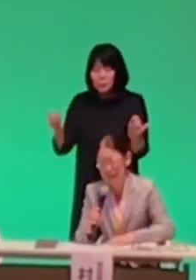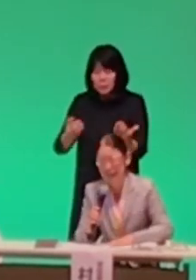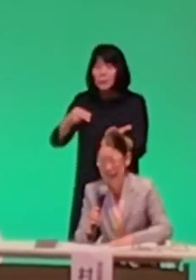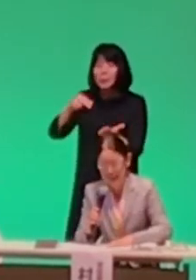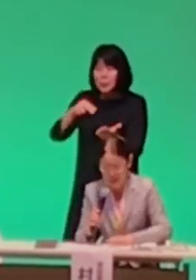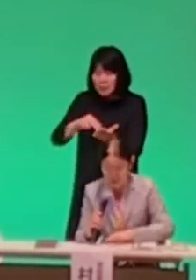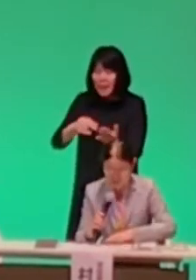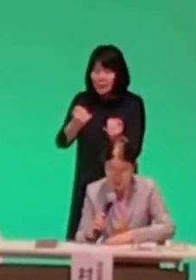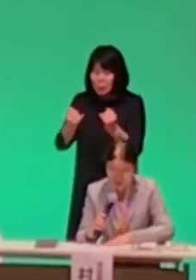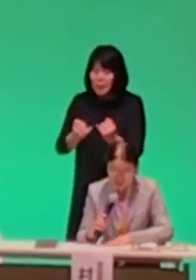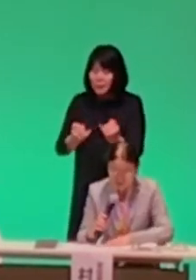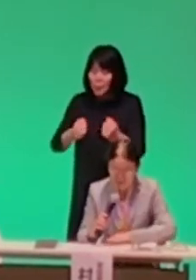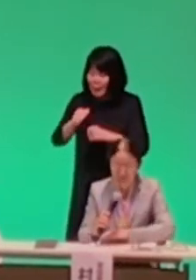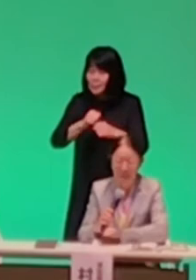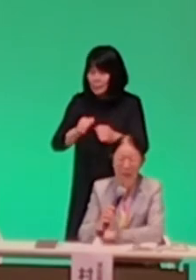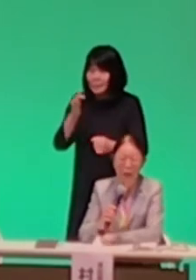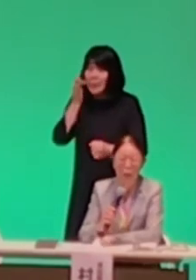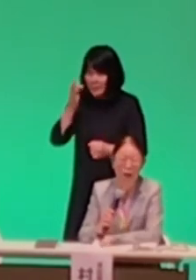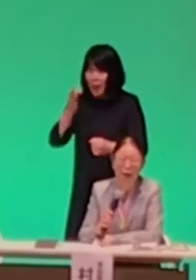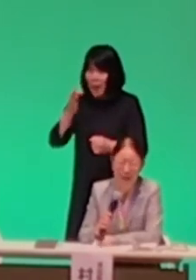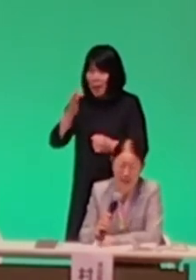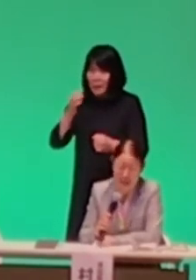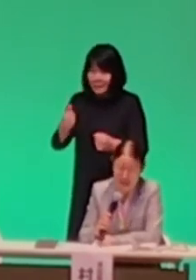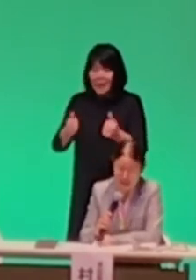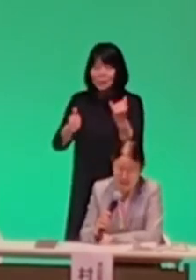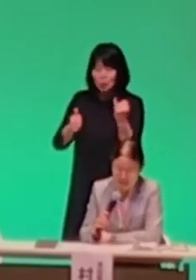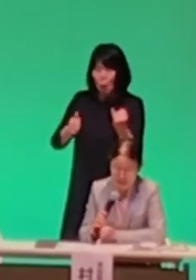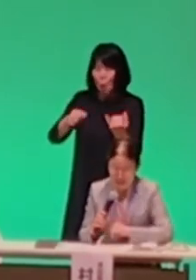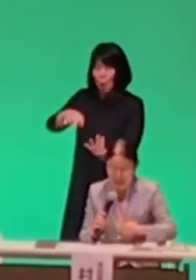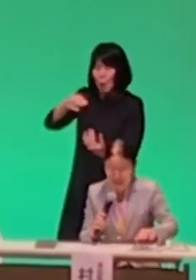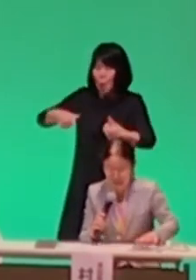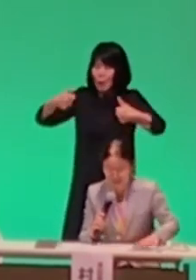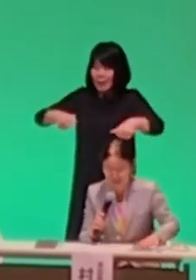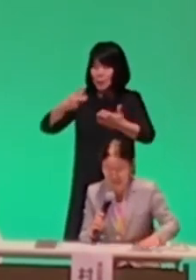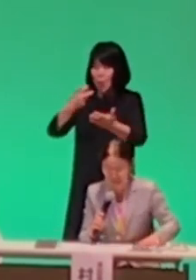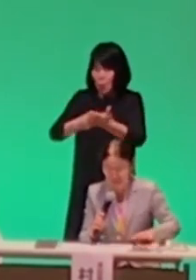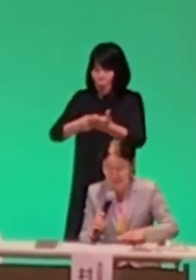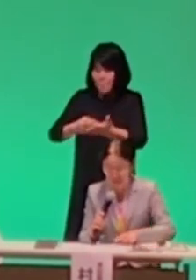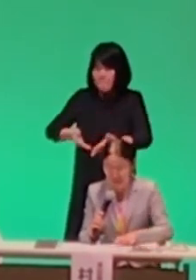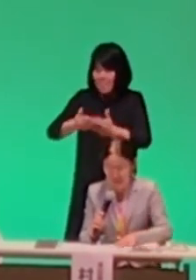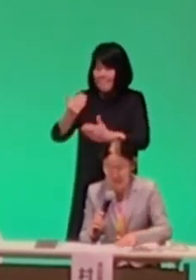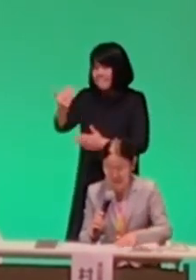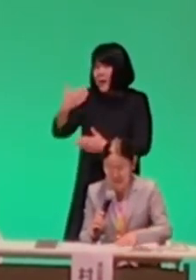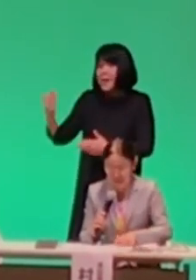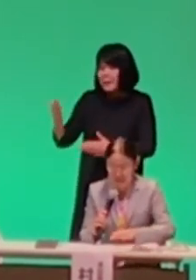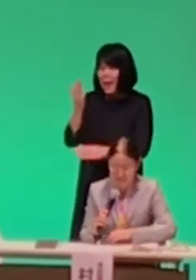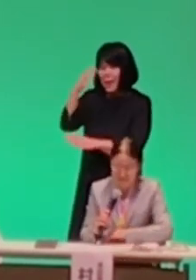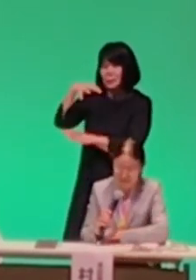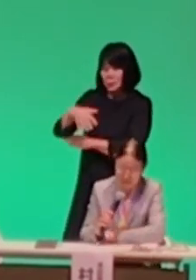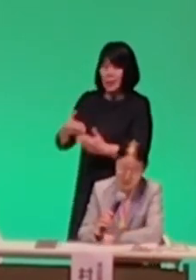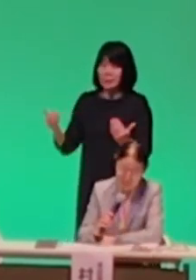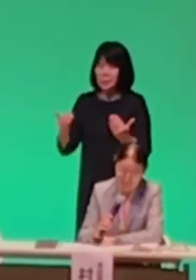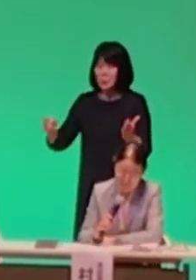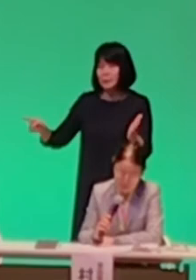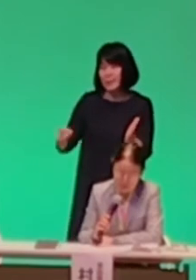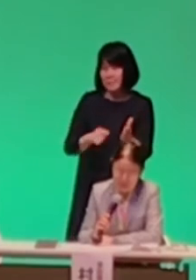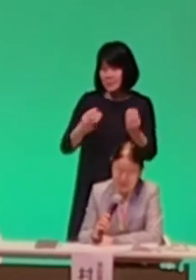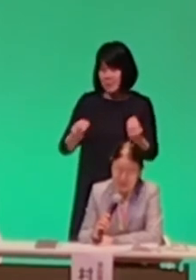をやってきました。で、まあ、均等法ができる前から、役所でそういうことをやってきていたので